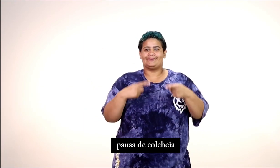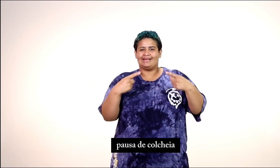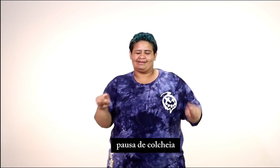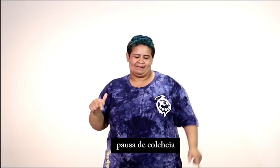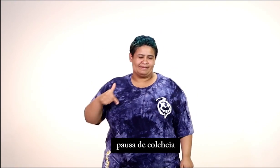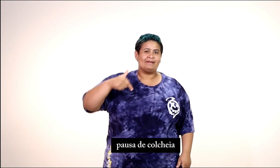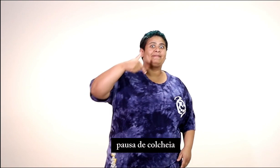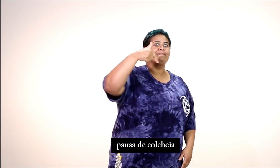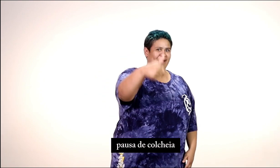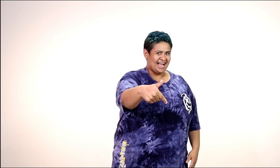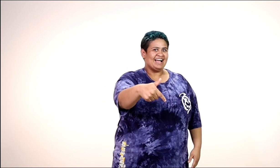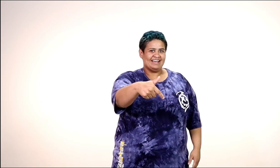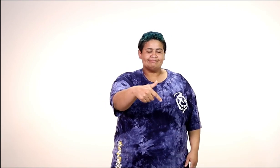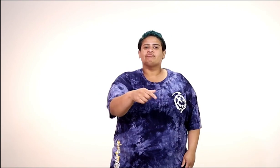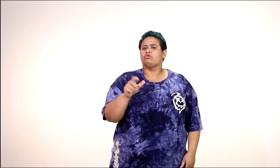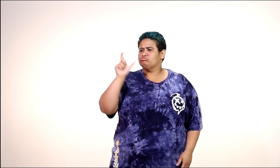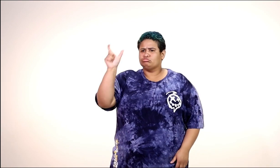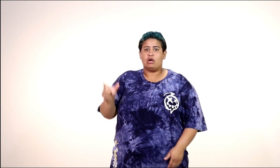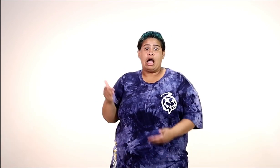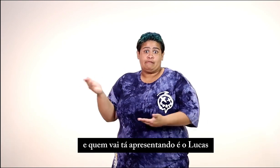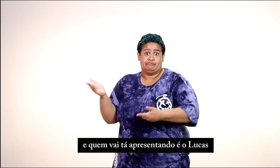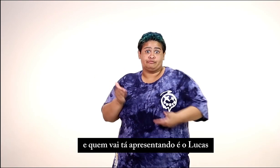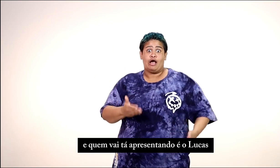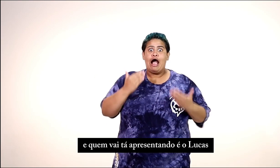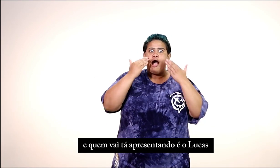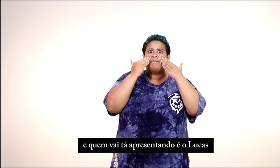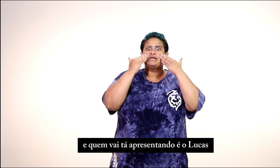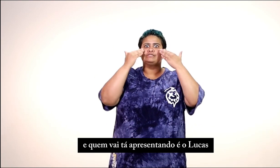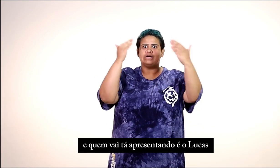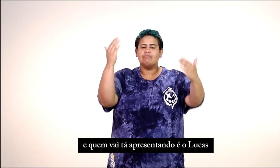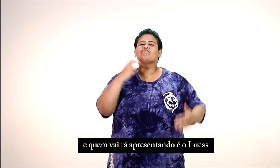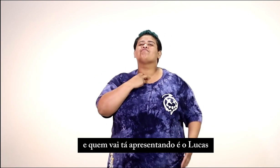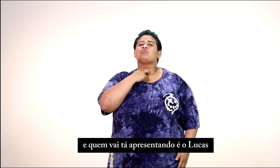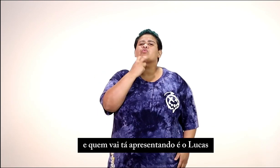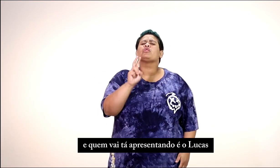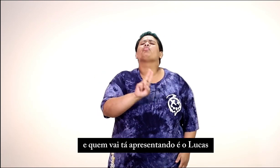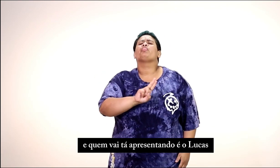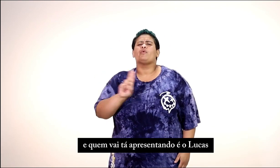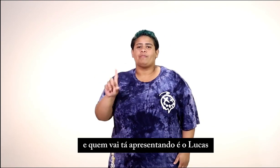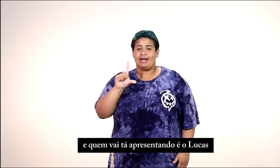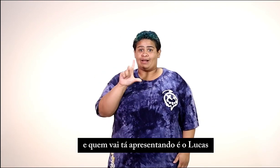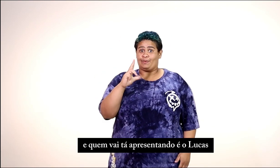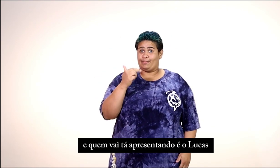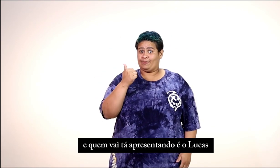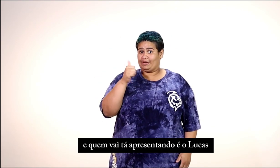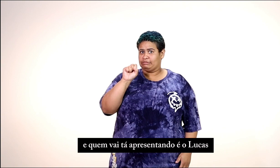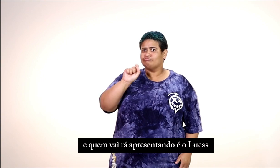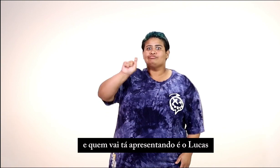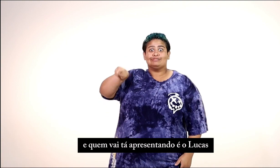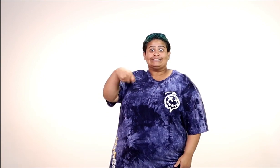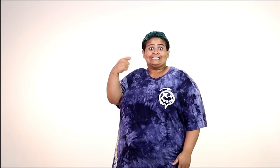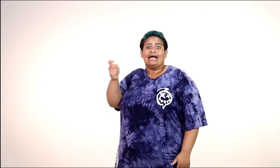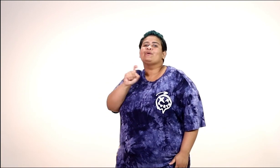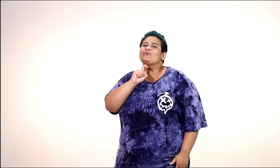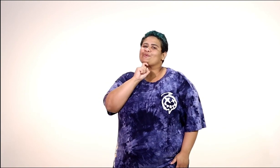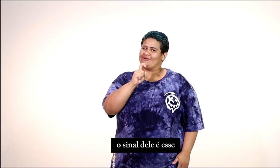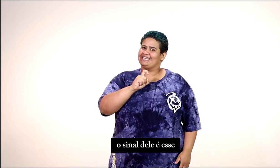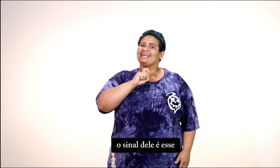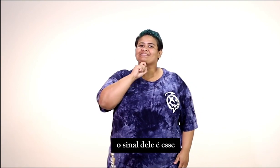Pausa de Coxia. E quem vai estar apresentando é o Lucas. O sinal dele